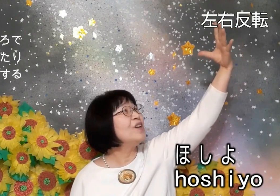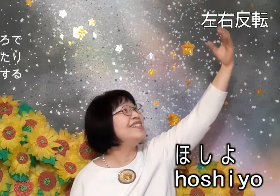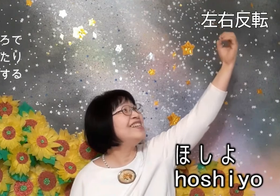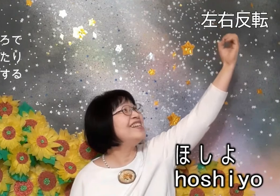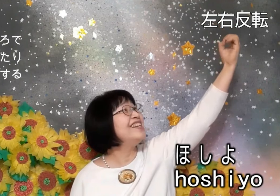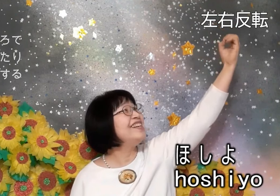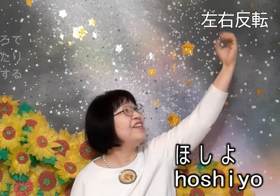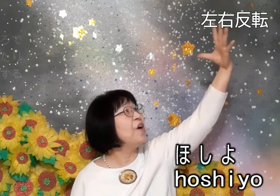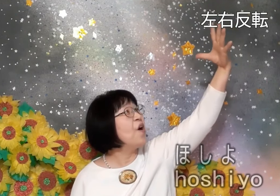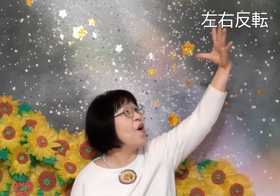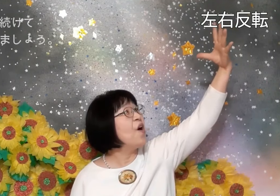星よ。